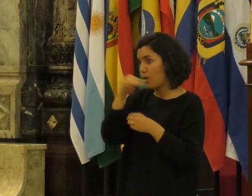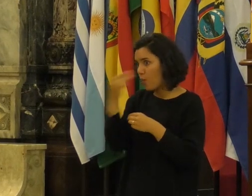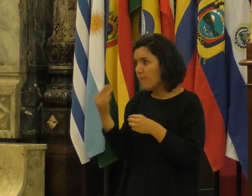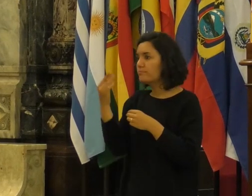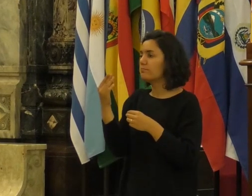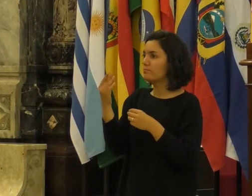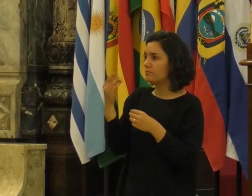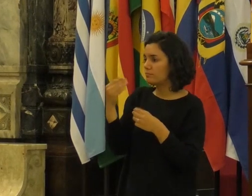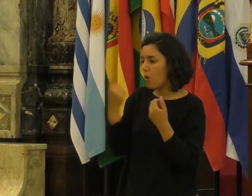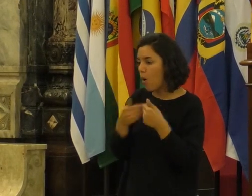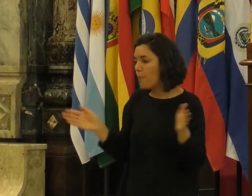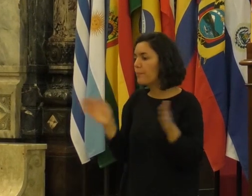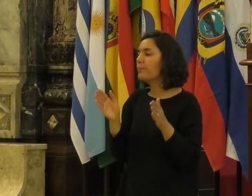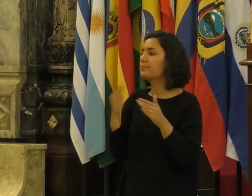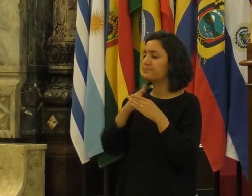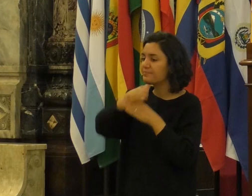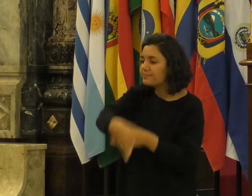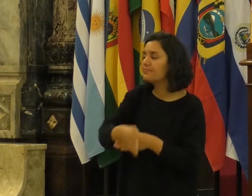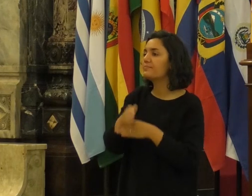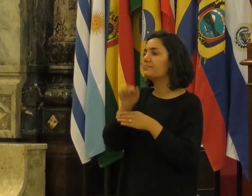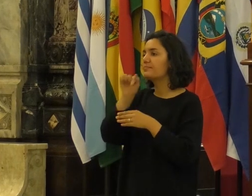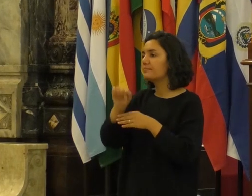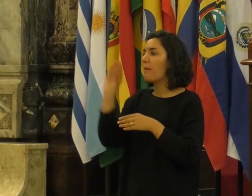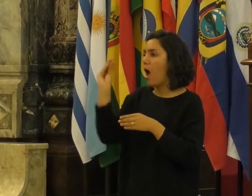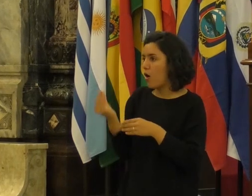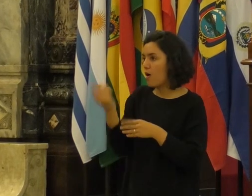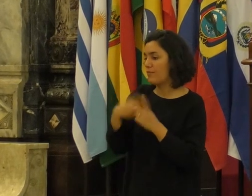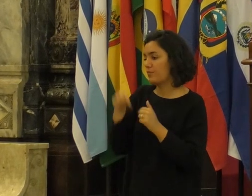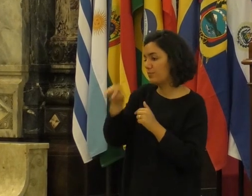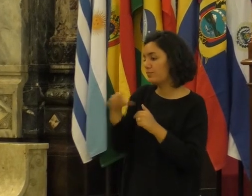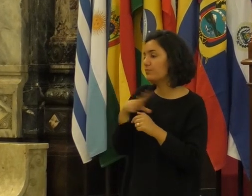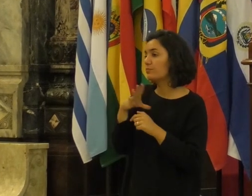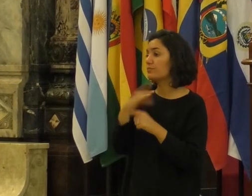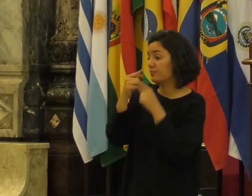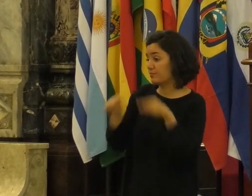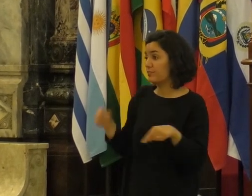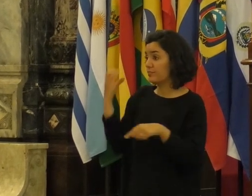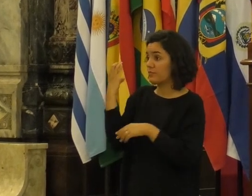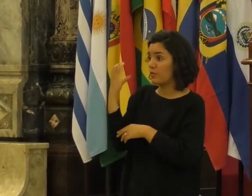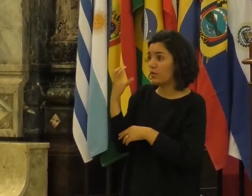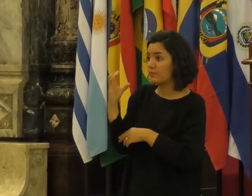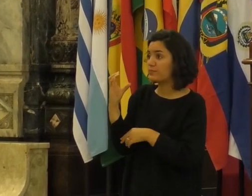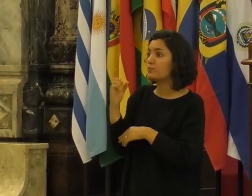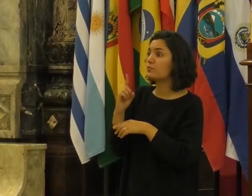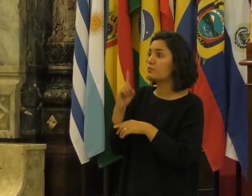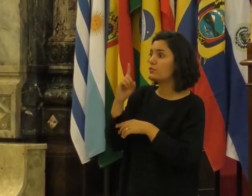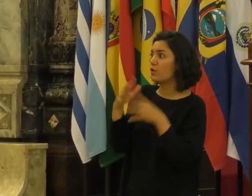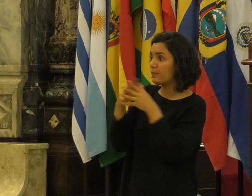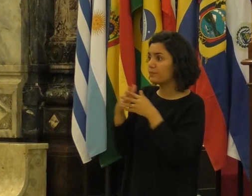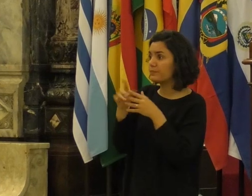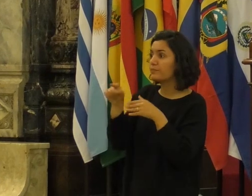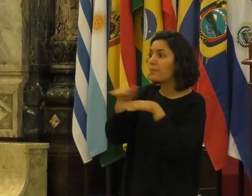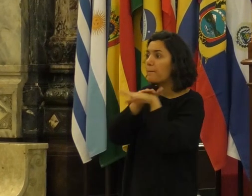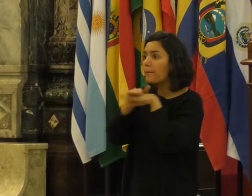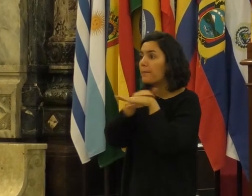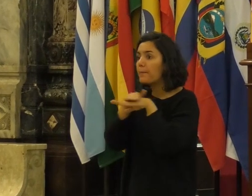revistas brasileñas se encuentran muy fácil. Las americanas, como usted dice, que aquí no tenemos la base de la APA, pero no me extraña tanto. La base de la